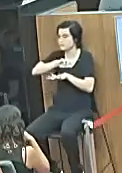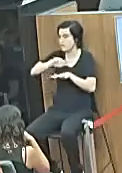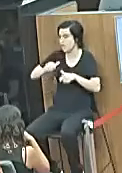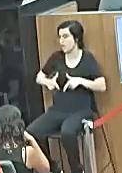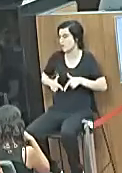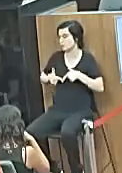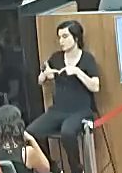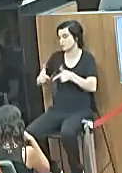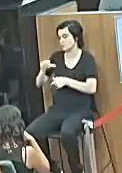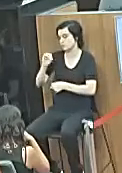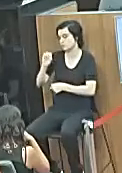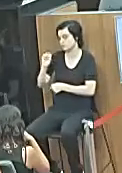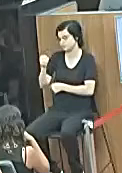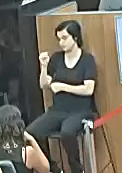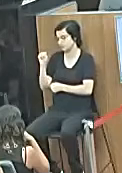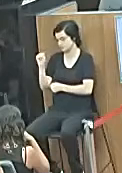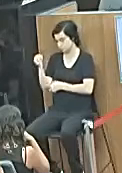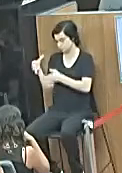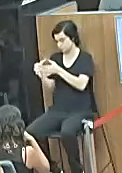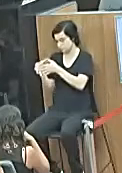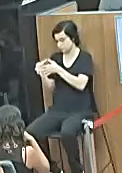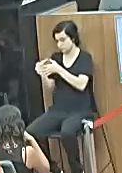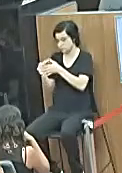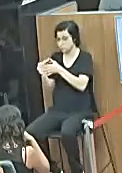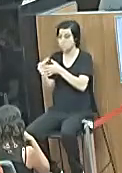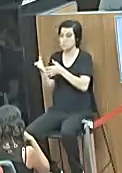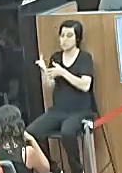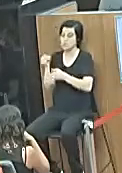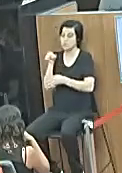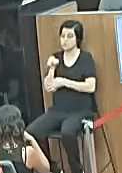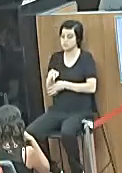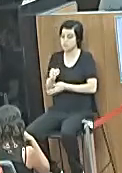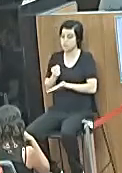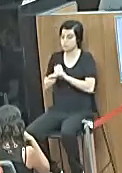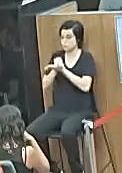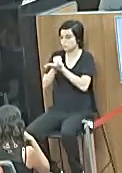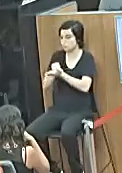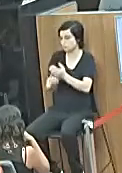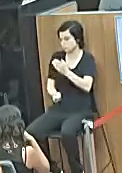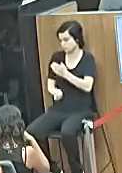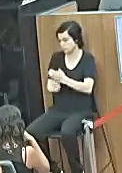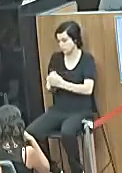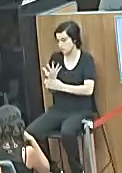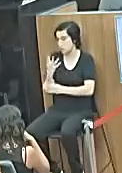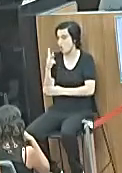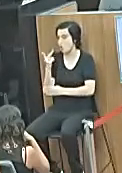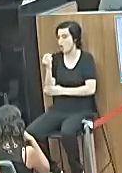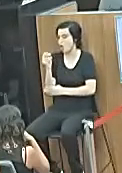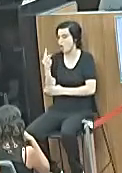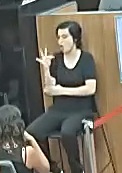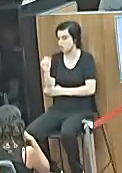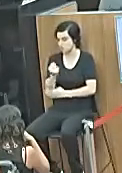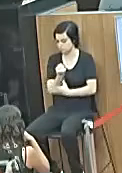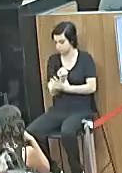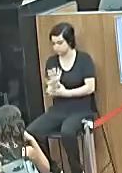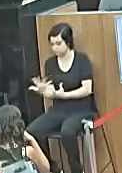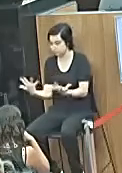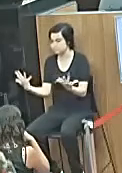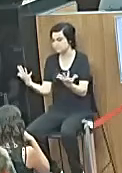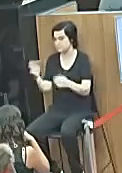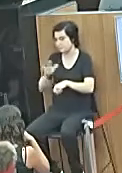0 88 destinado ao fomento à implantação de hortas comunitárias e